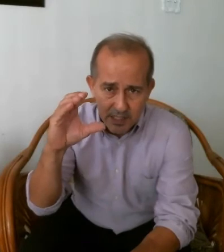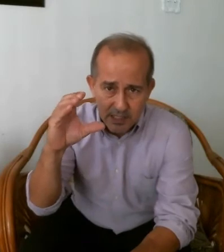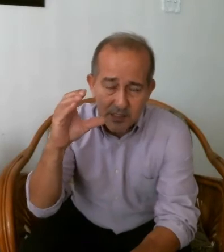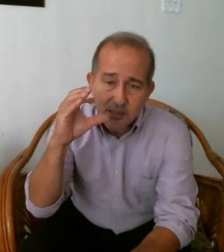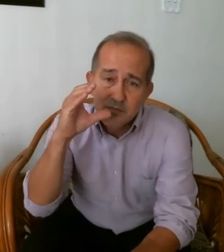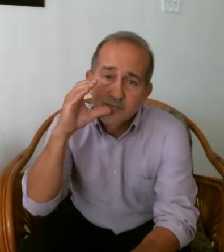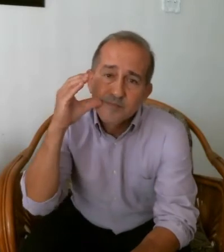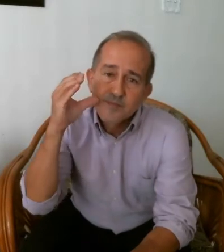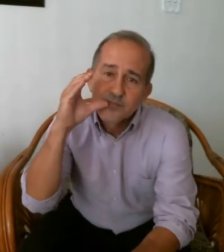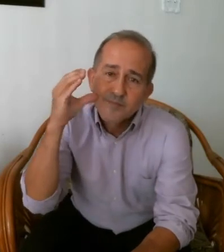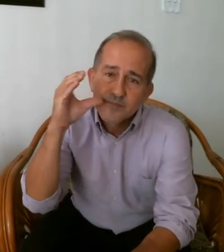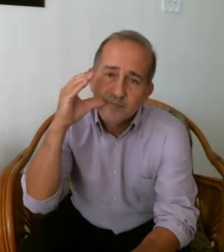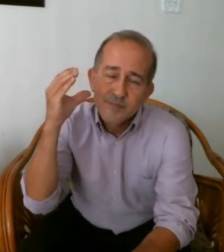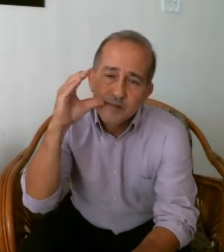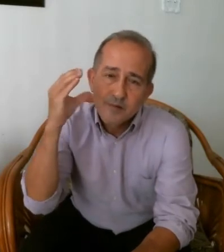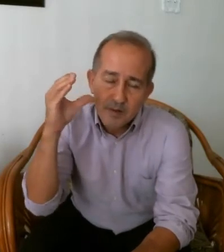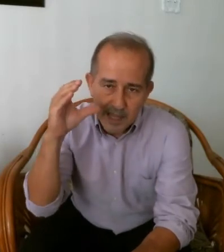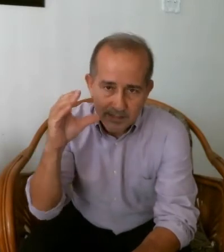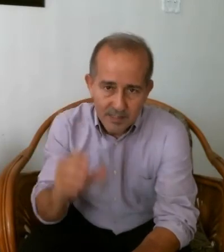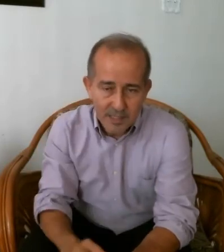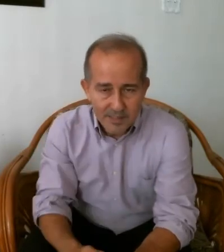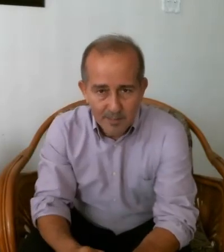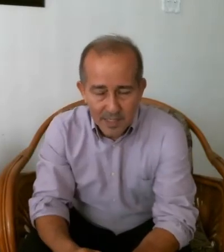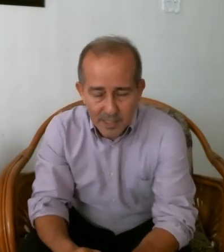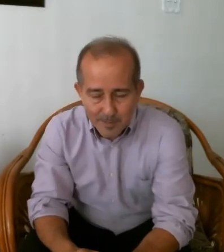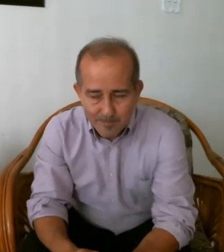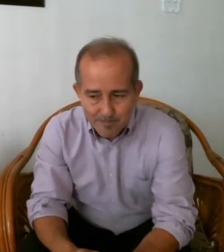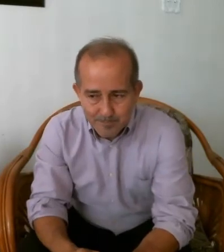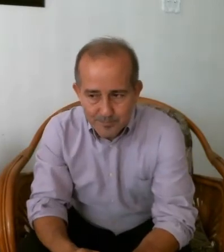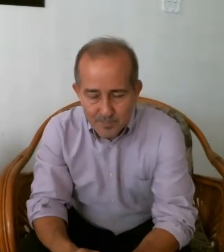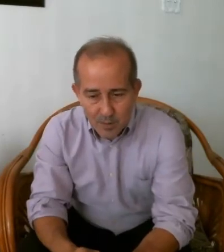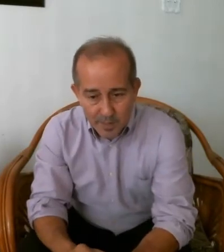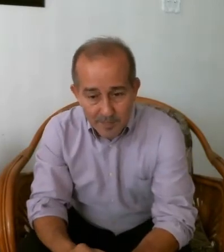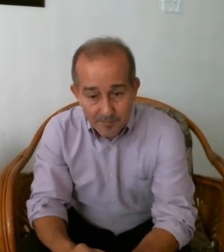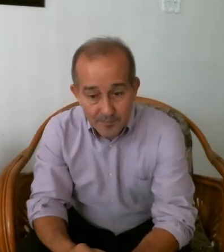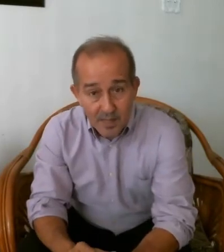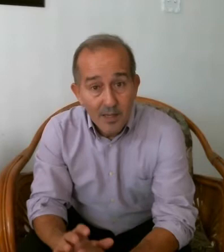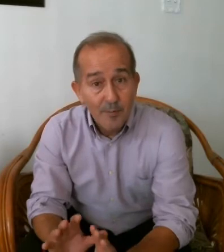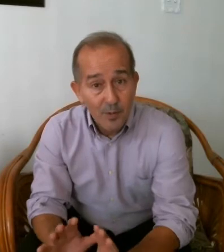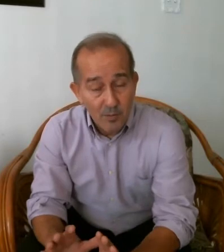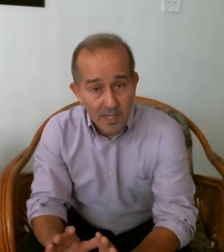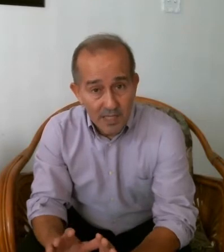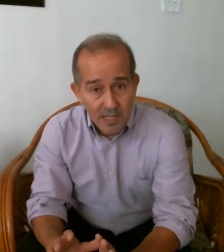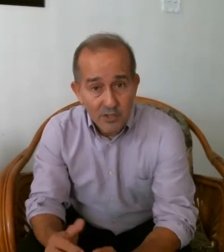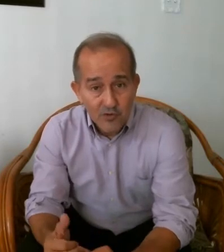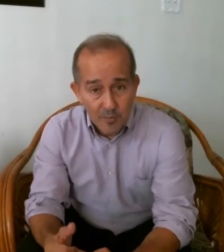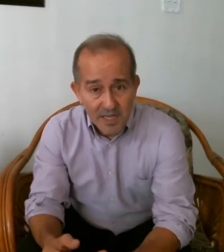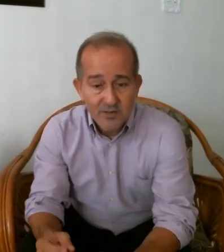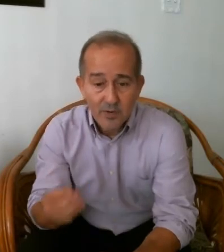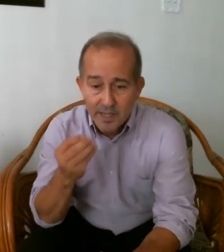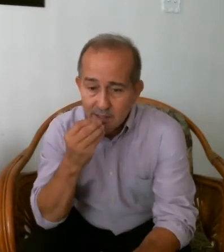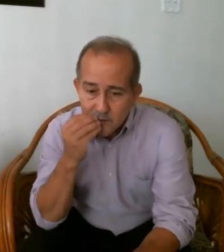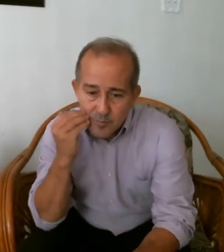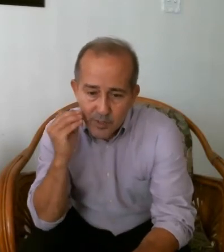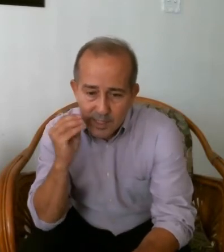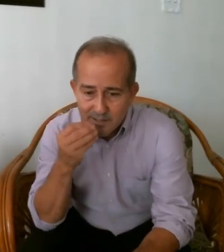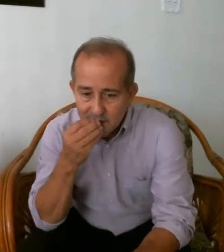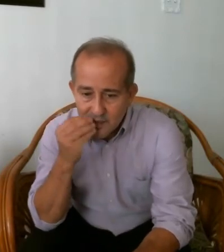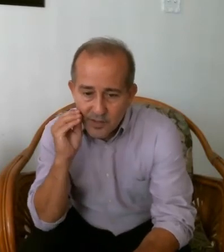Disney, la hacen de esa manera. ¿Ok? Pero como les dije, yo pienso que es por la seña de